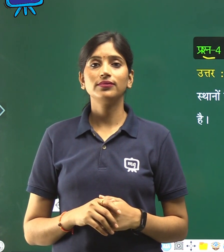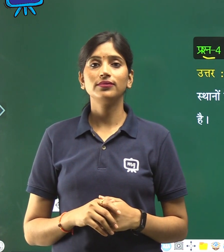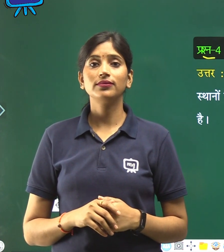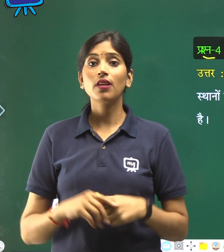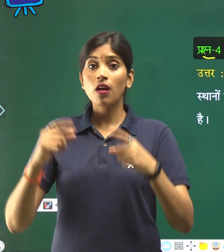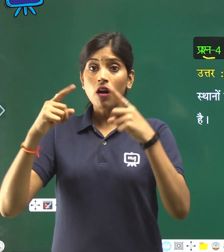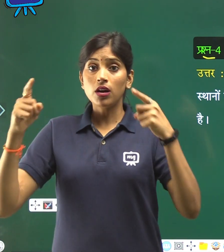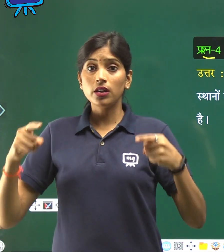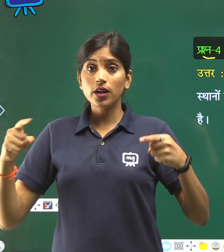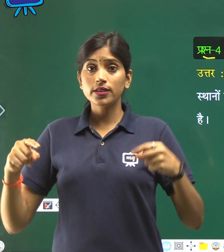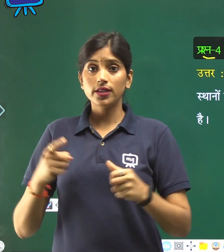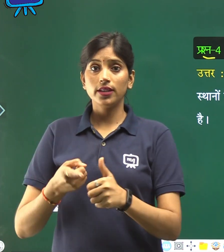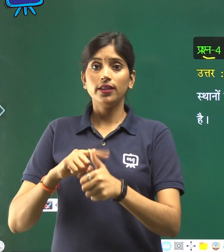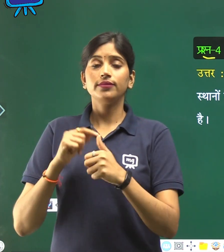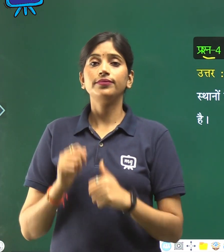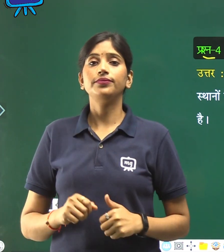नक्शे के